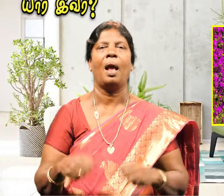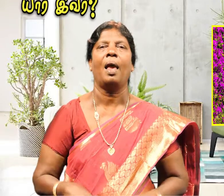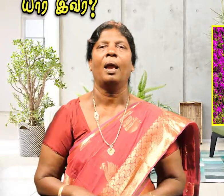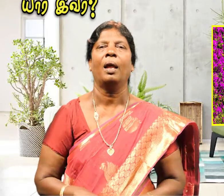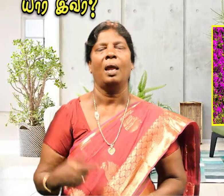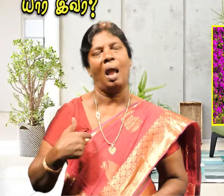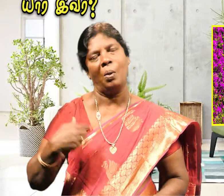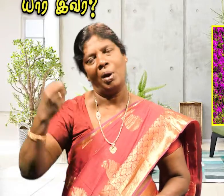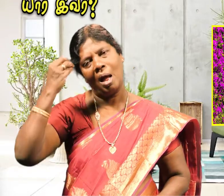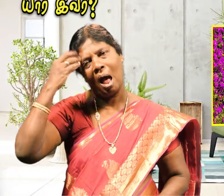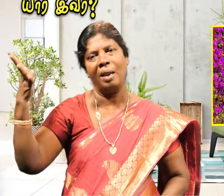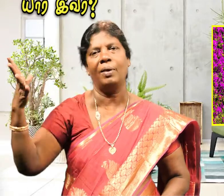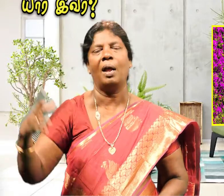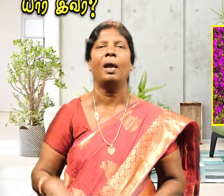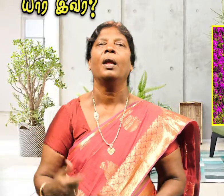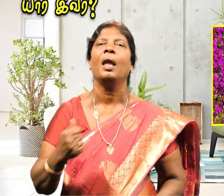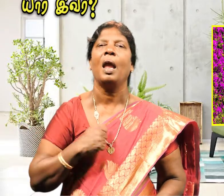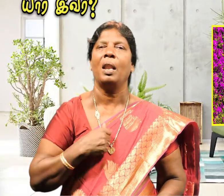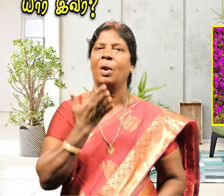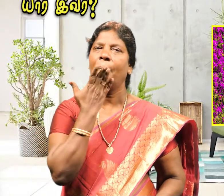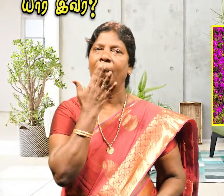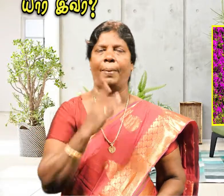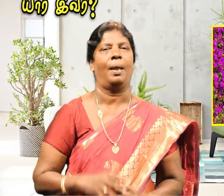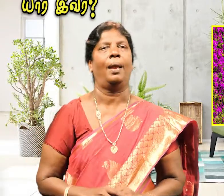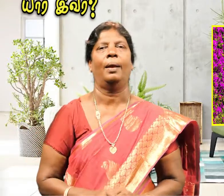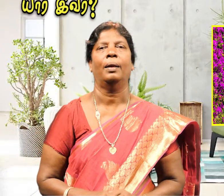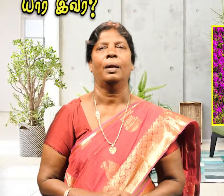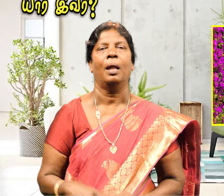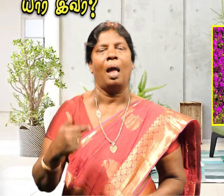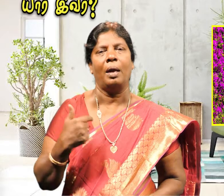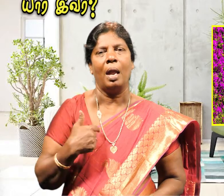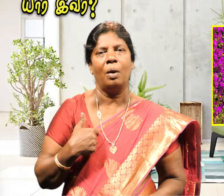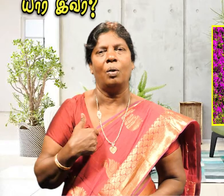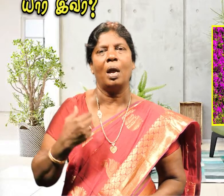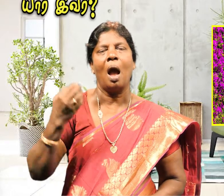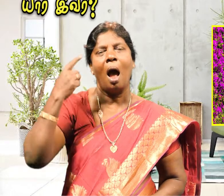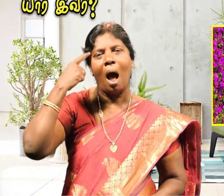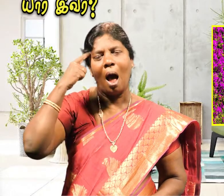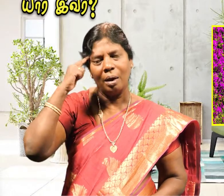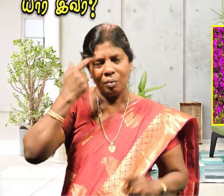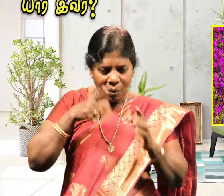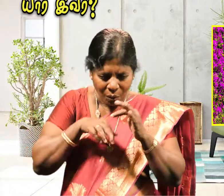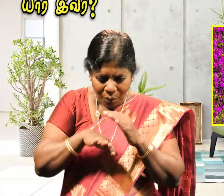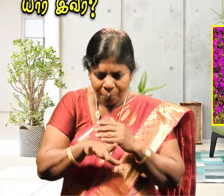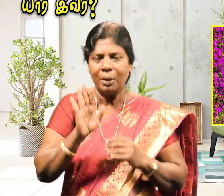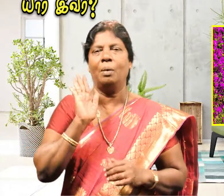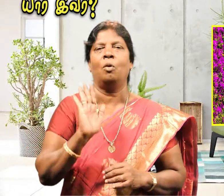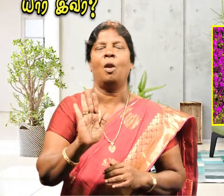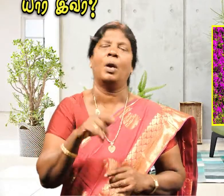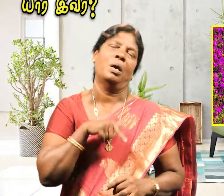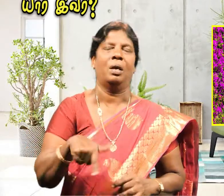திறமையினாலே, என்னுடைய அறிவினாலே, என்னுடைய கல்வியினாலே, என்னுடைய அறிவு